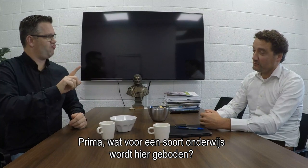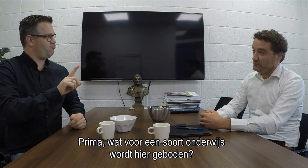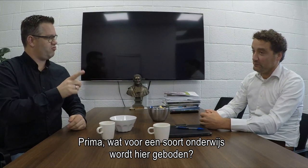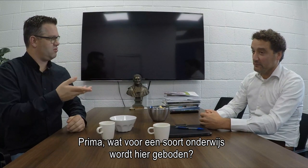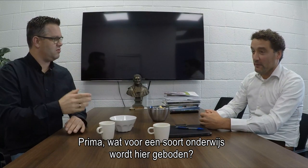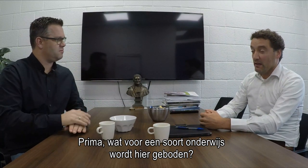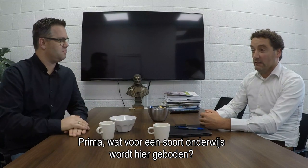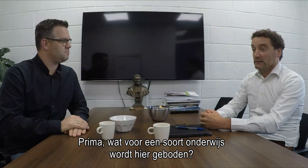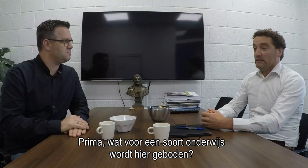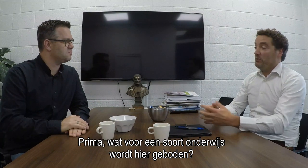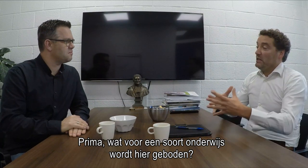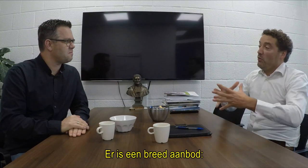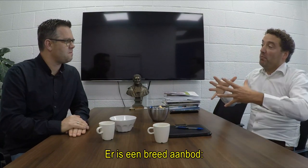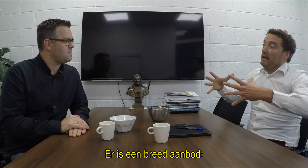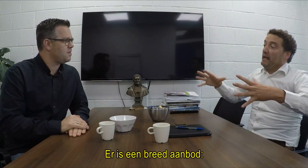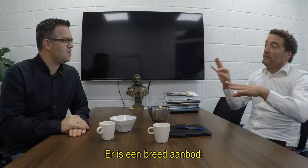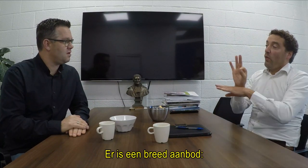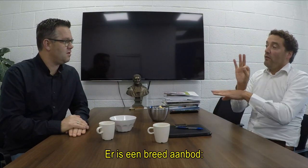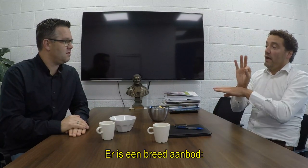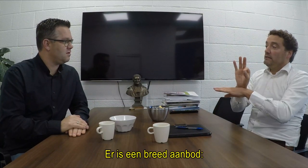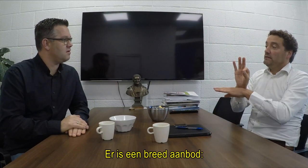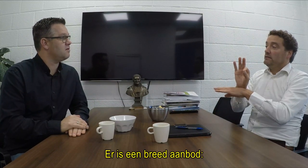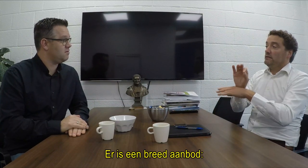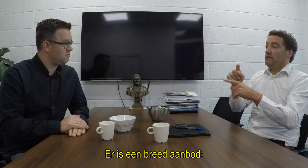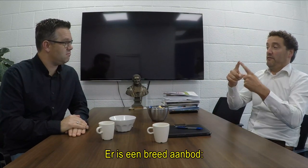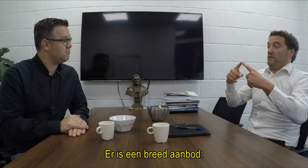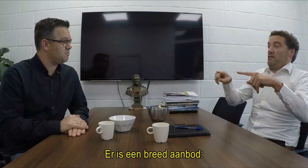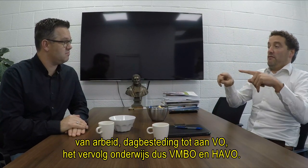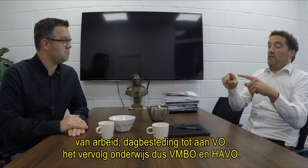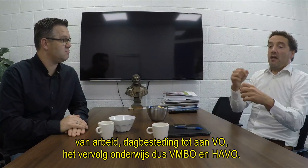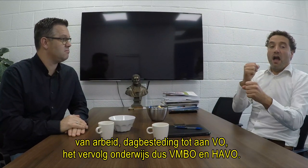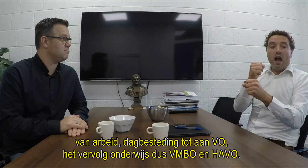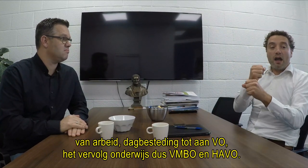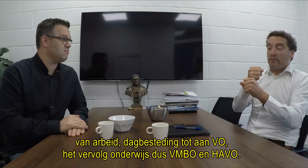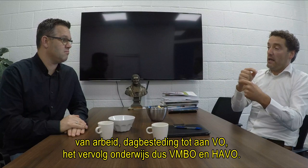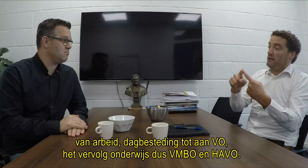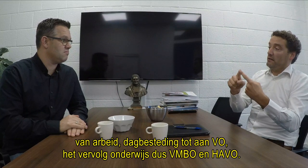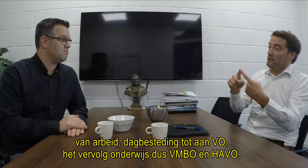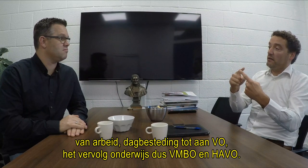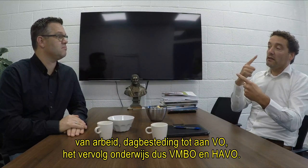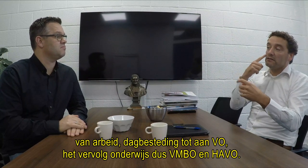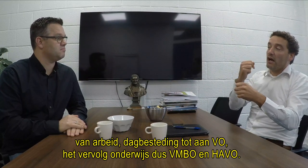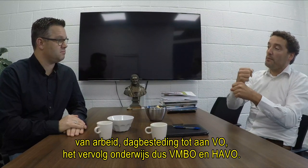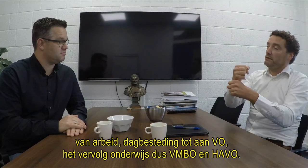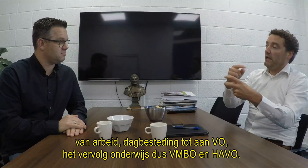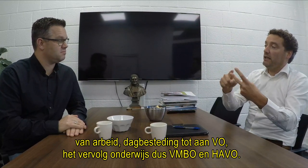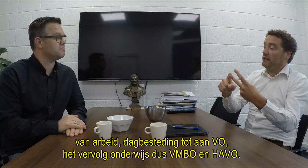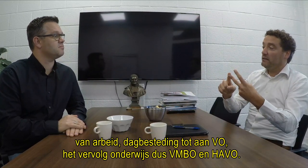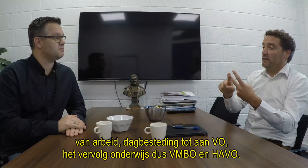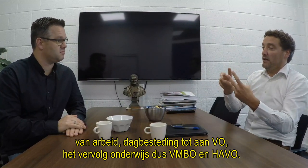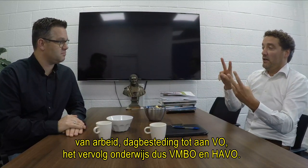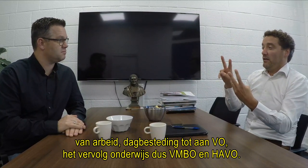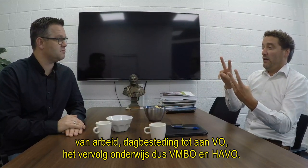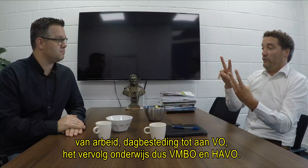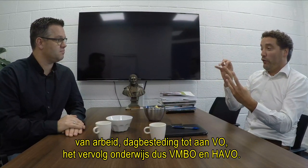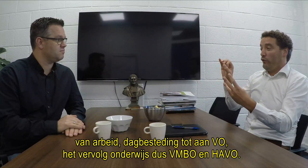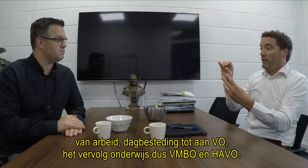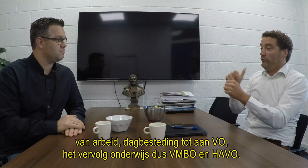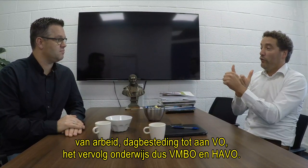wordt er geboden hier? Er is een breed aanbod van arbeid, dagbesteding tot aan